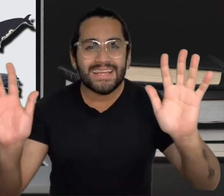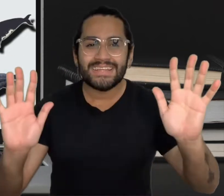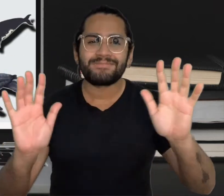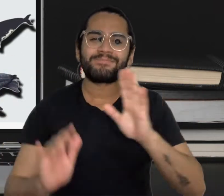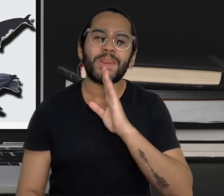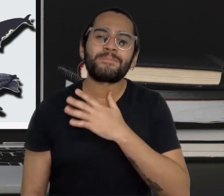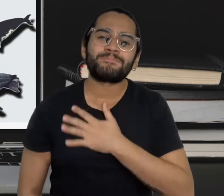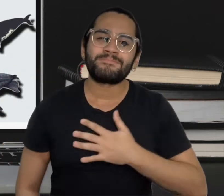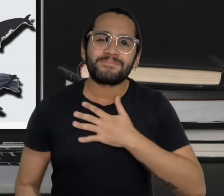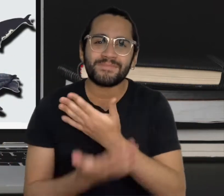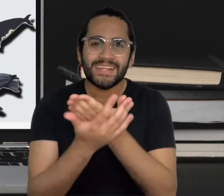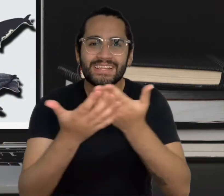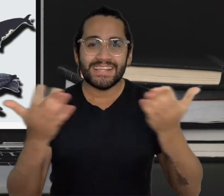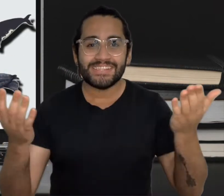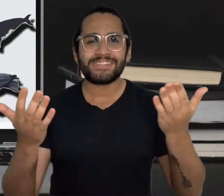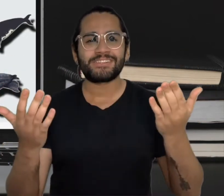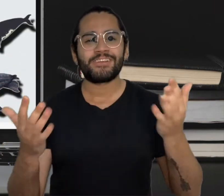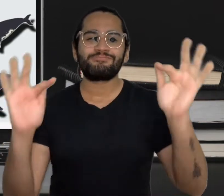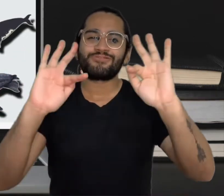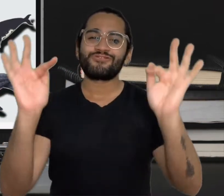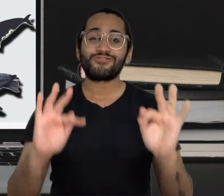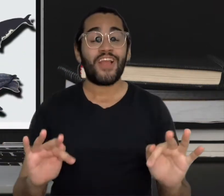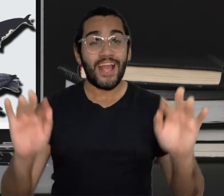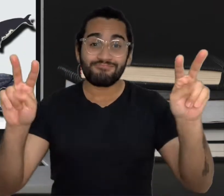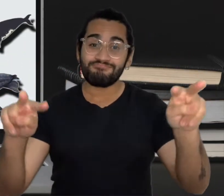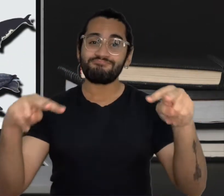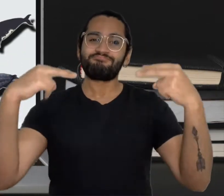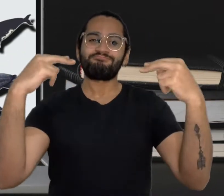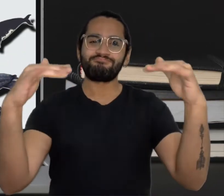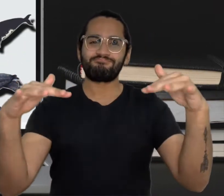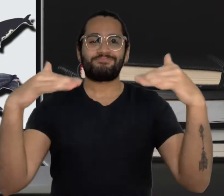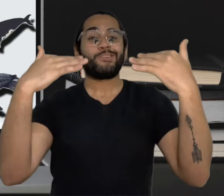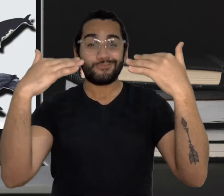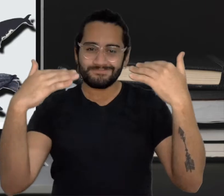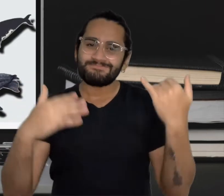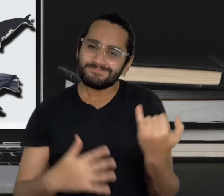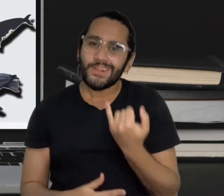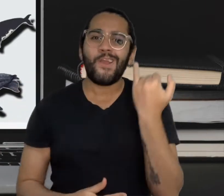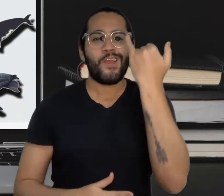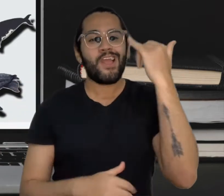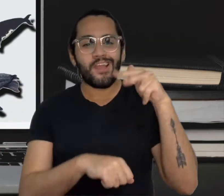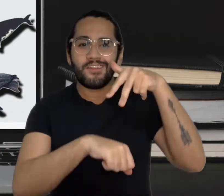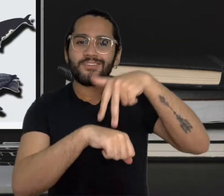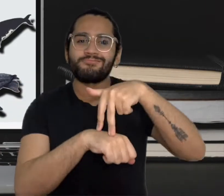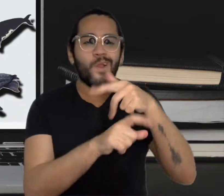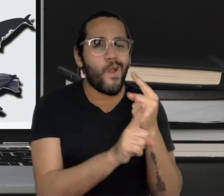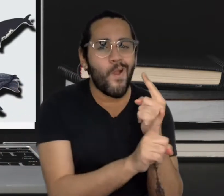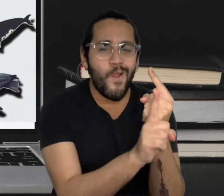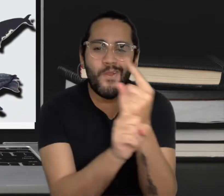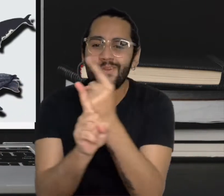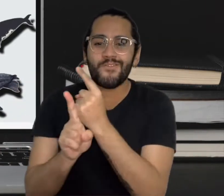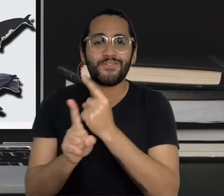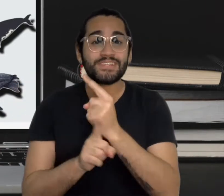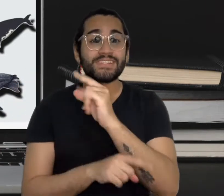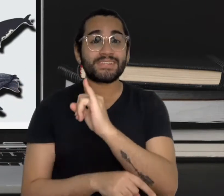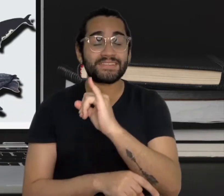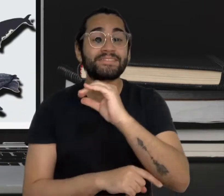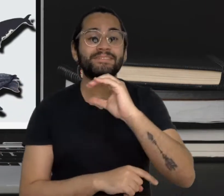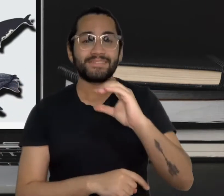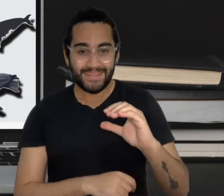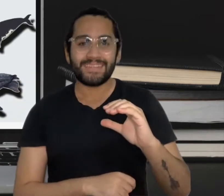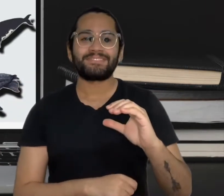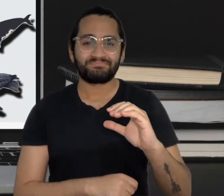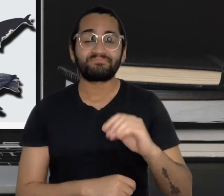Olá, é um prazer estar aqui com vocês. Estou muito feliz pela atenção de vocês, é muito importante. Eu estou aqui neste encontro de